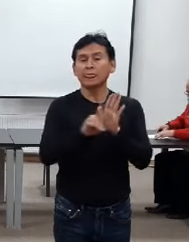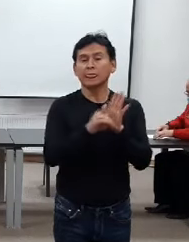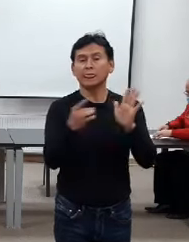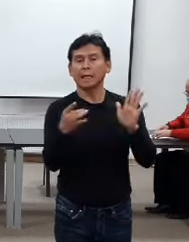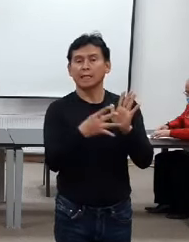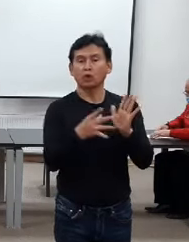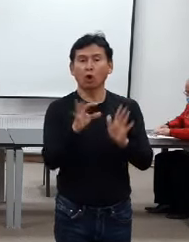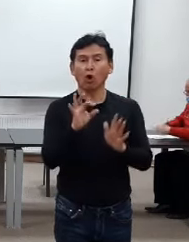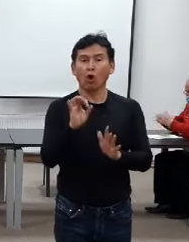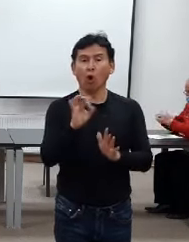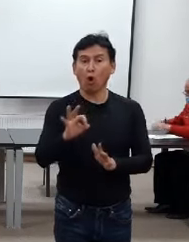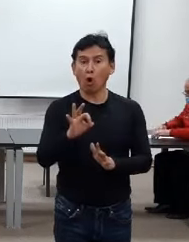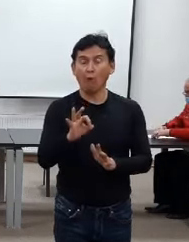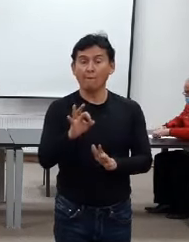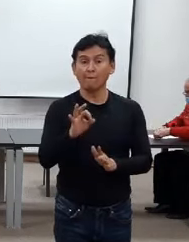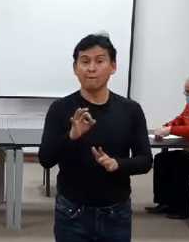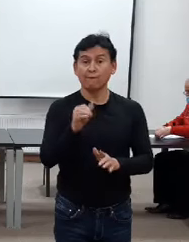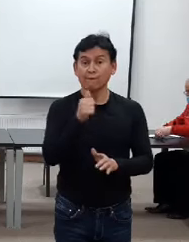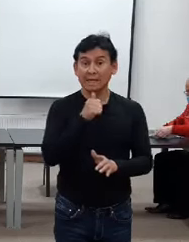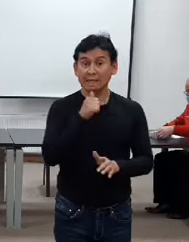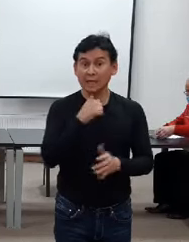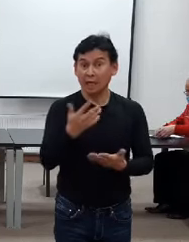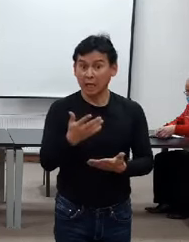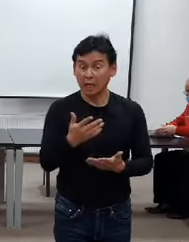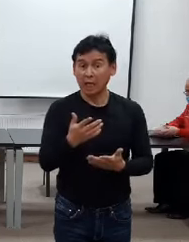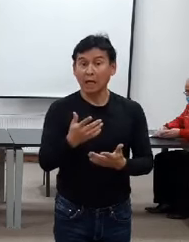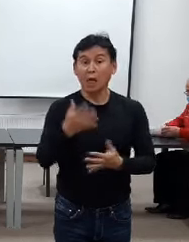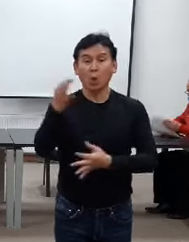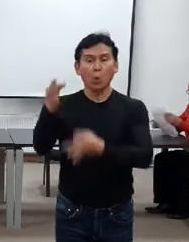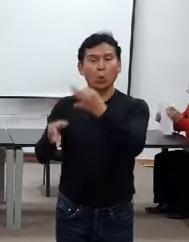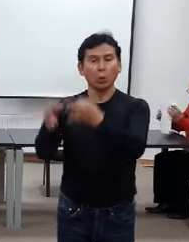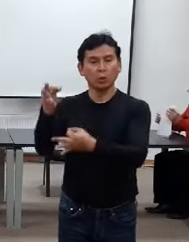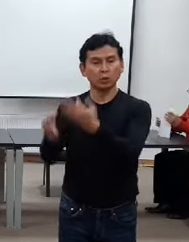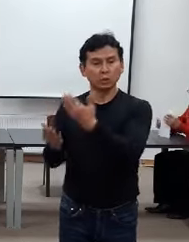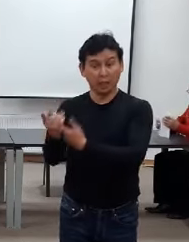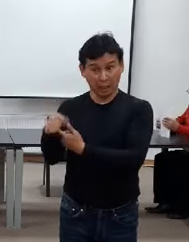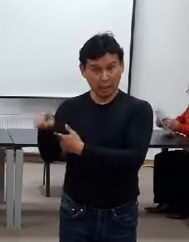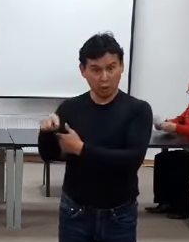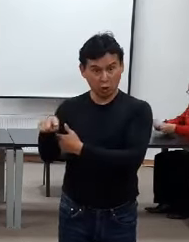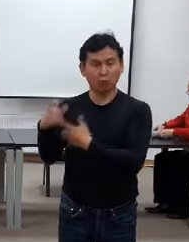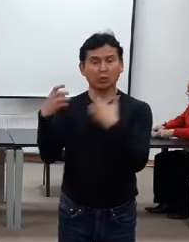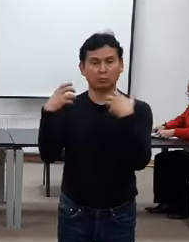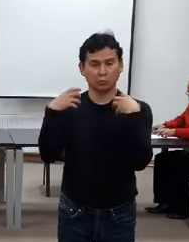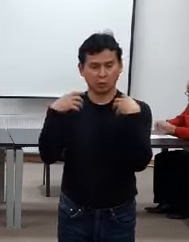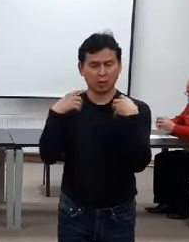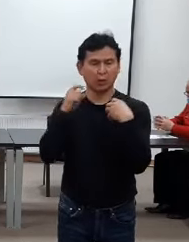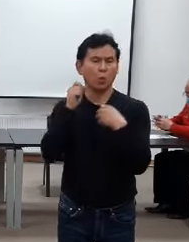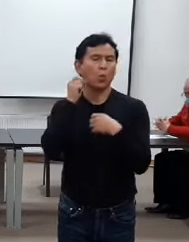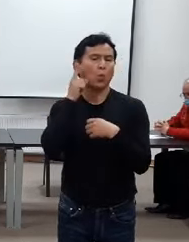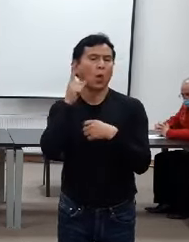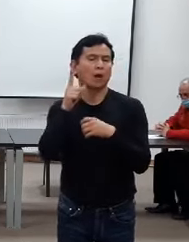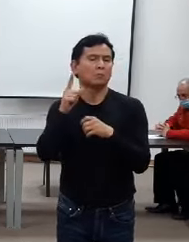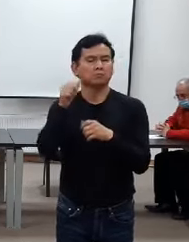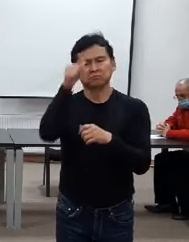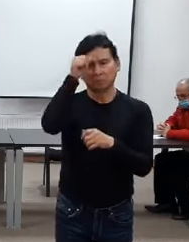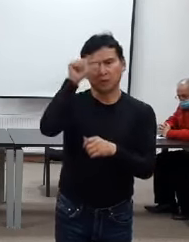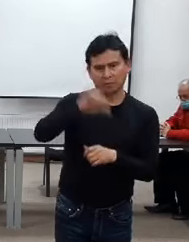que se cometa, serán los tribunales de justicia quienes, a través de la competencia que tengan, ejercerán las acciones